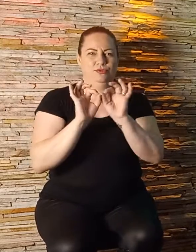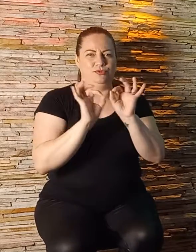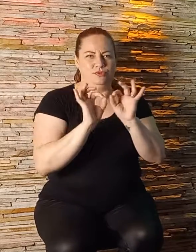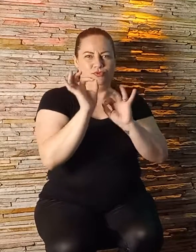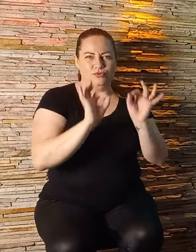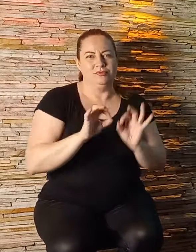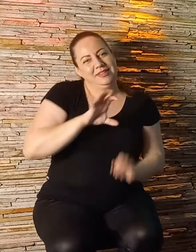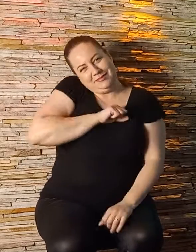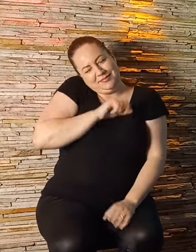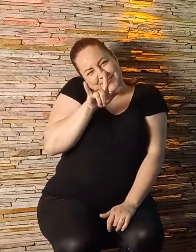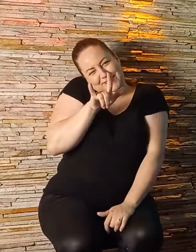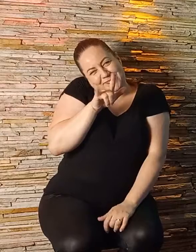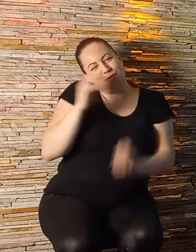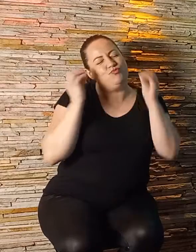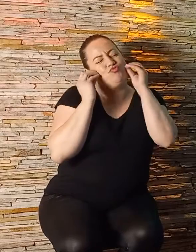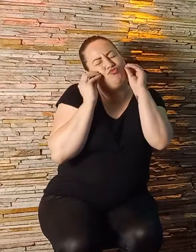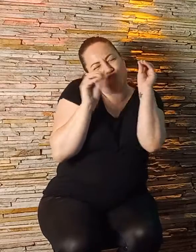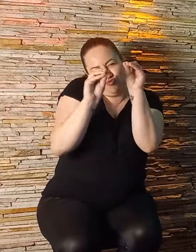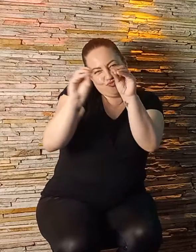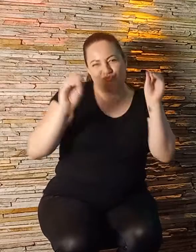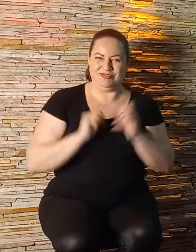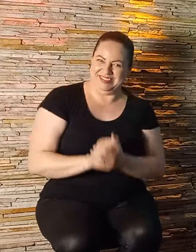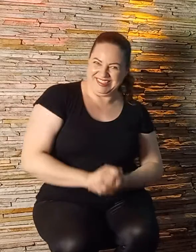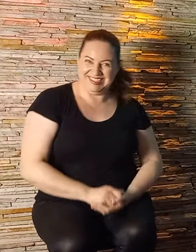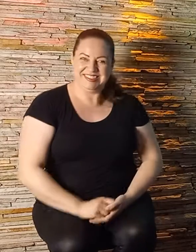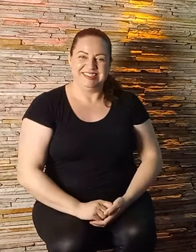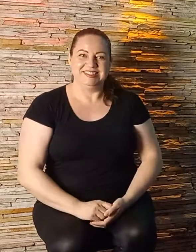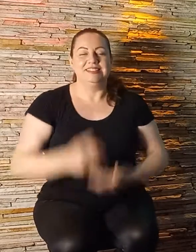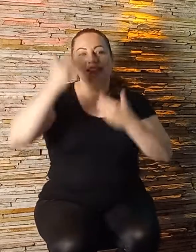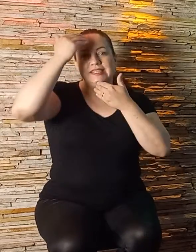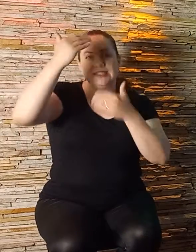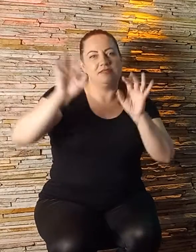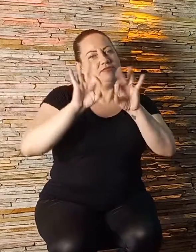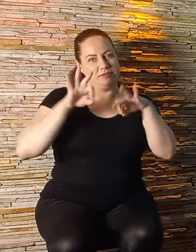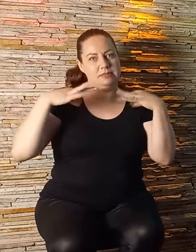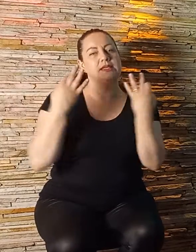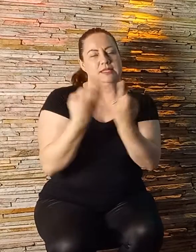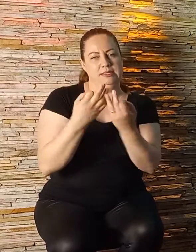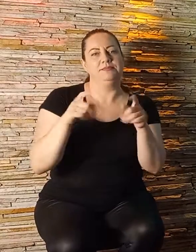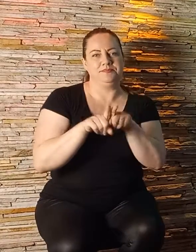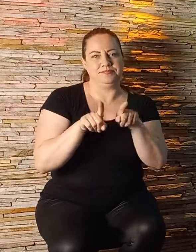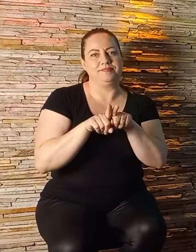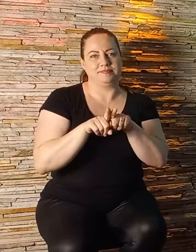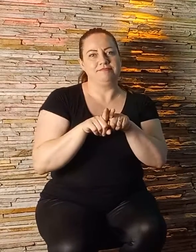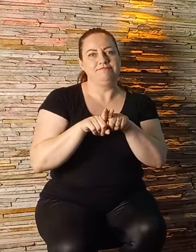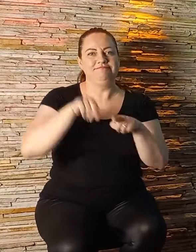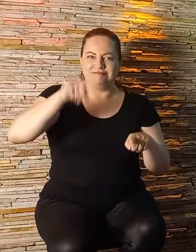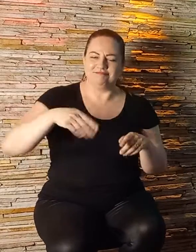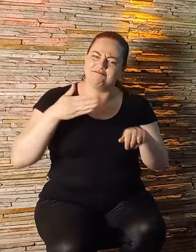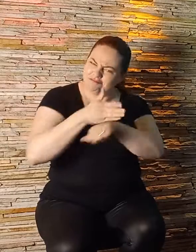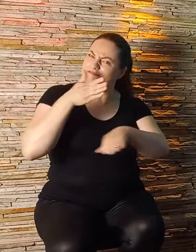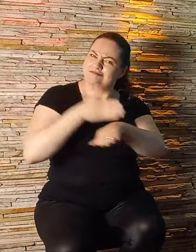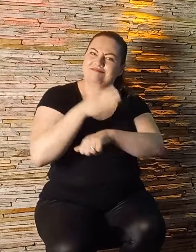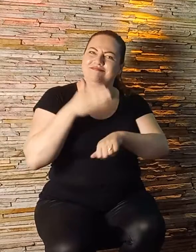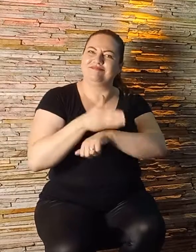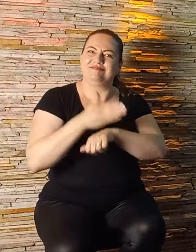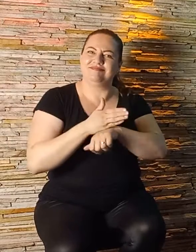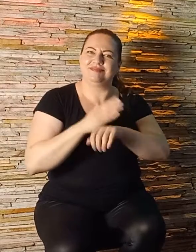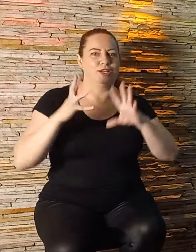mamãe ama você Mamãe manda beijo tá E agradecer a minha família também que que é muito presente e